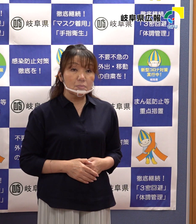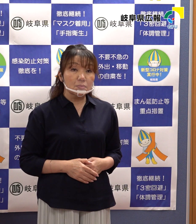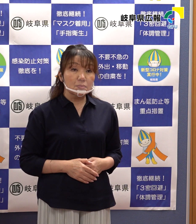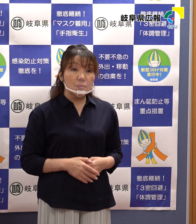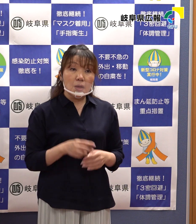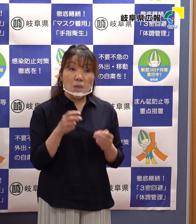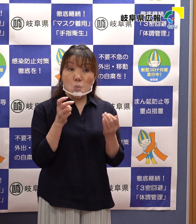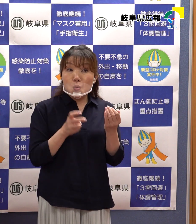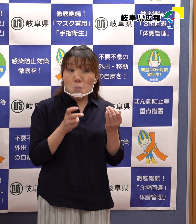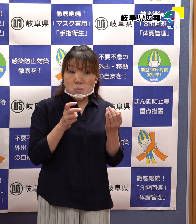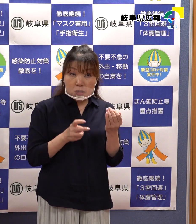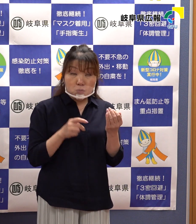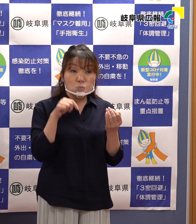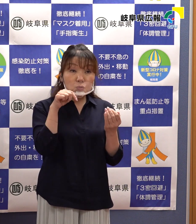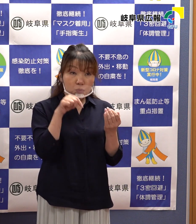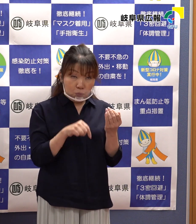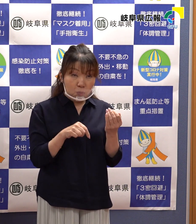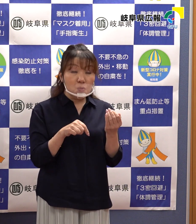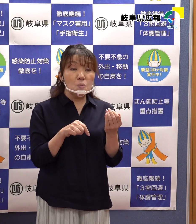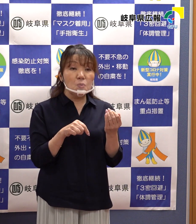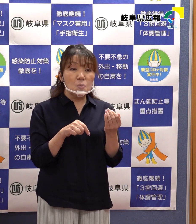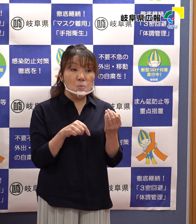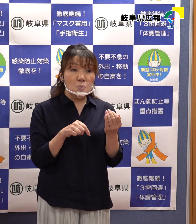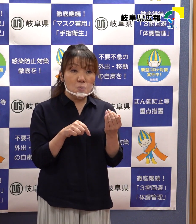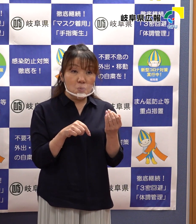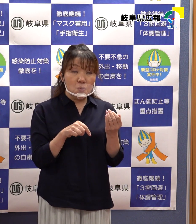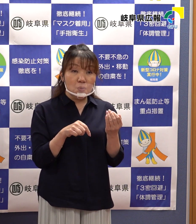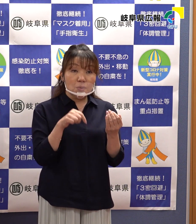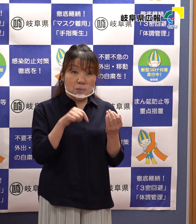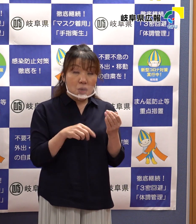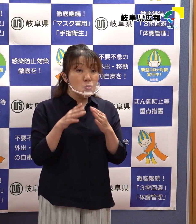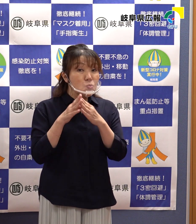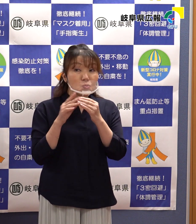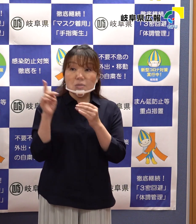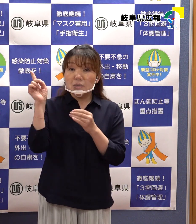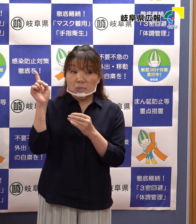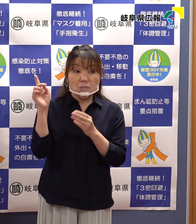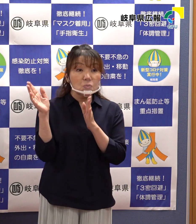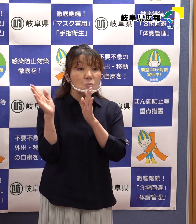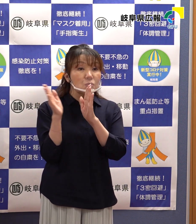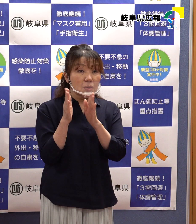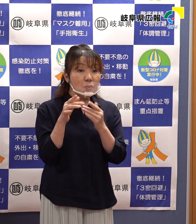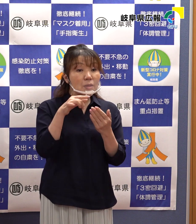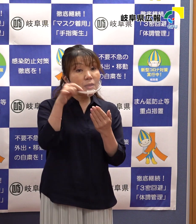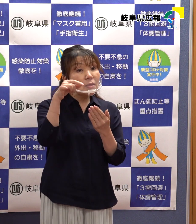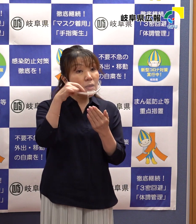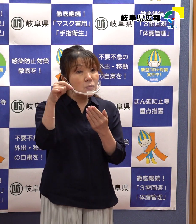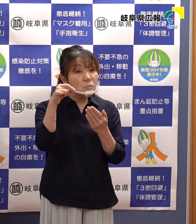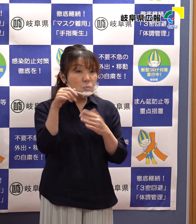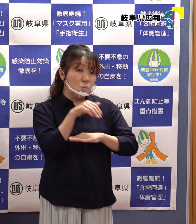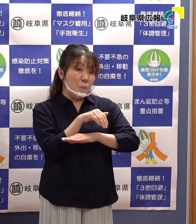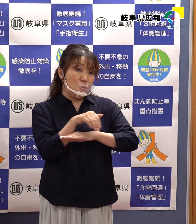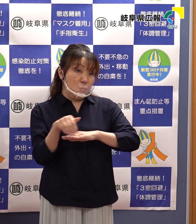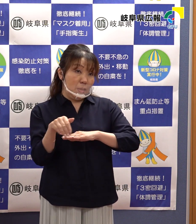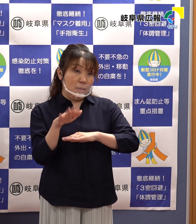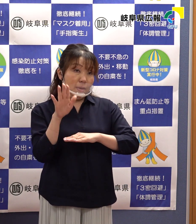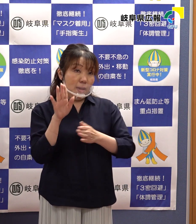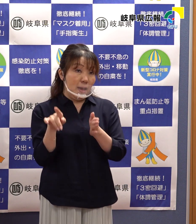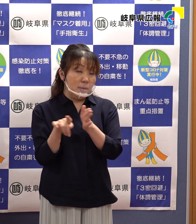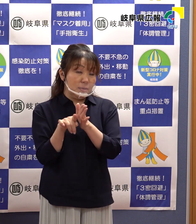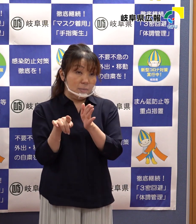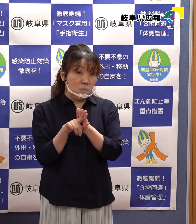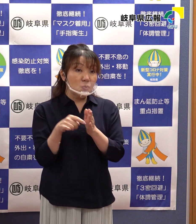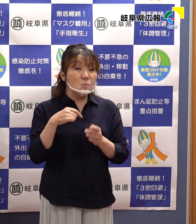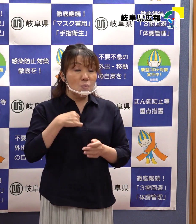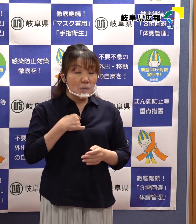この法律の運用上、国としては選択肢としてはすでに予定しているところでありまして、